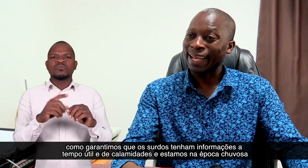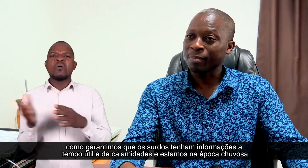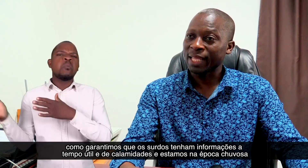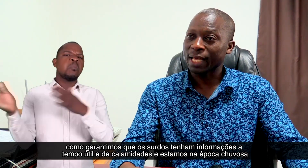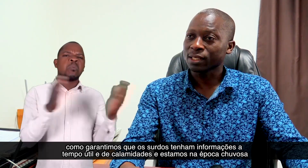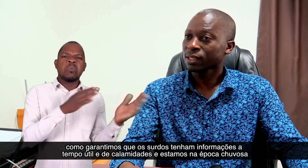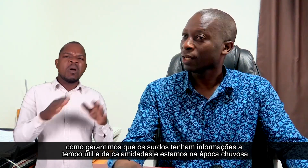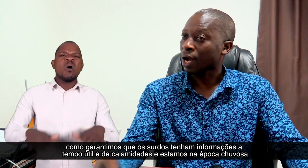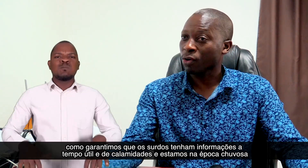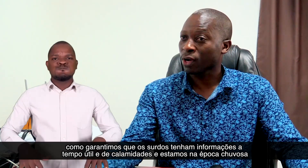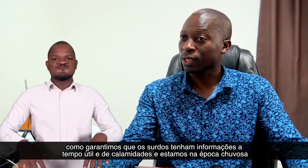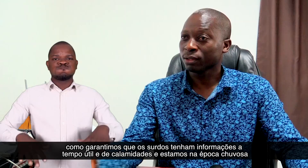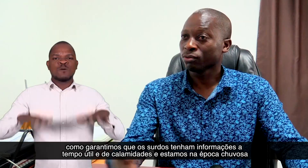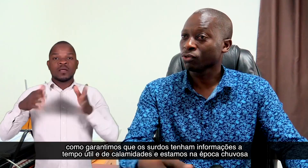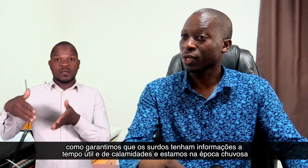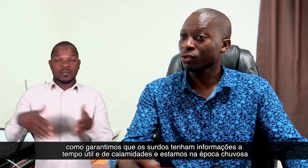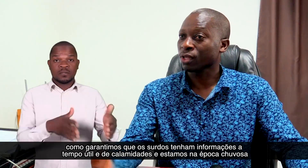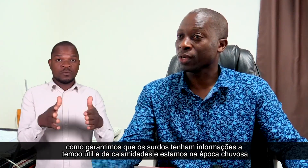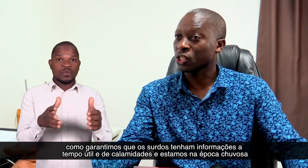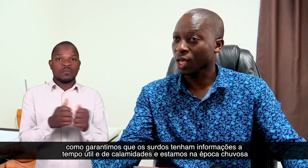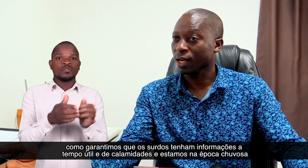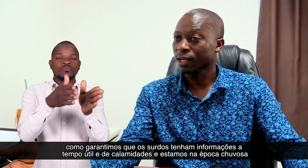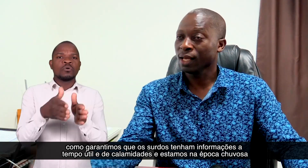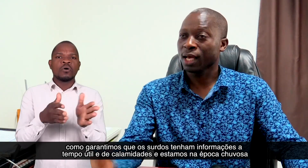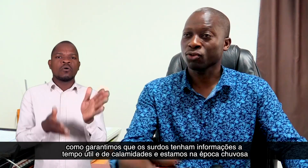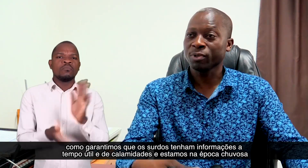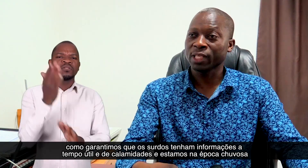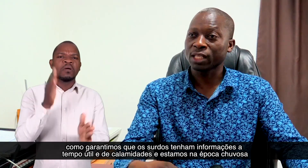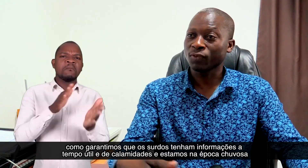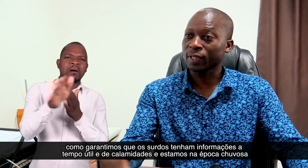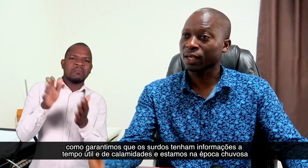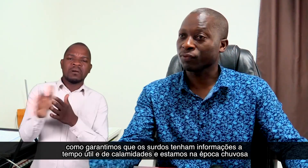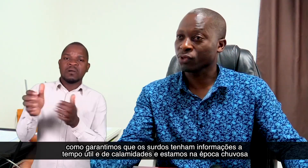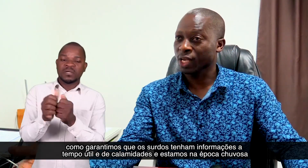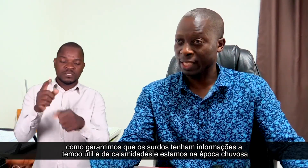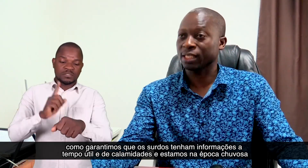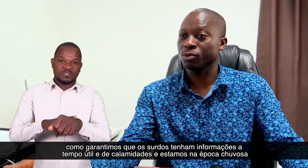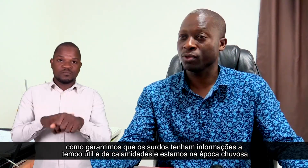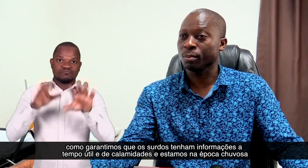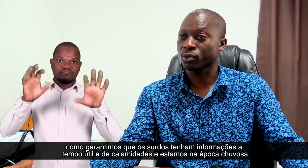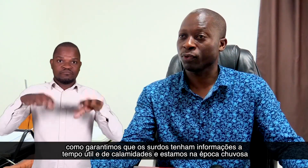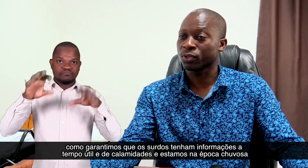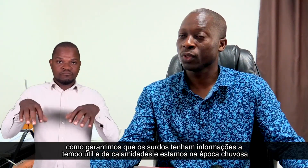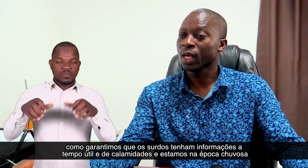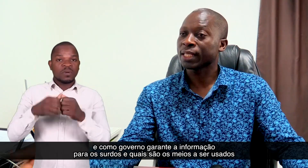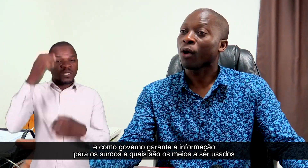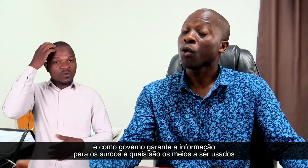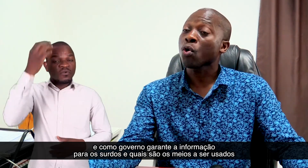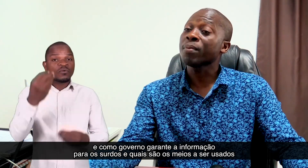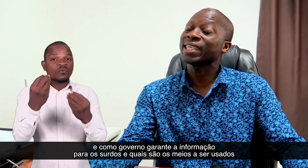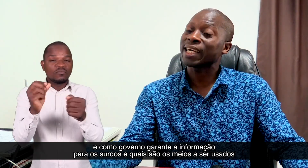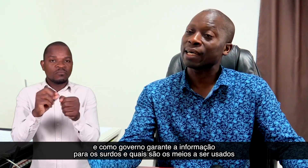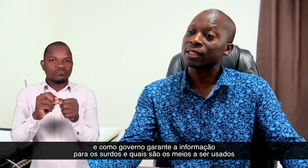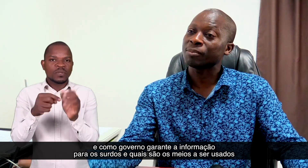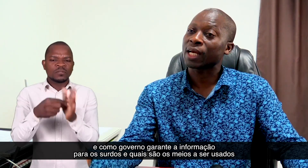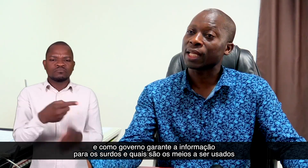de calamidades. Agora os rios estão a encher, as comunidades vão ter que fugir. Ainda estamos no tempo chuvoso. Então,